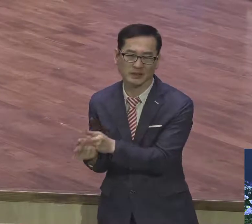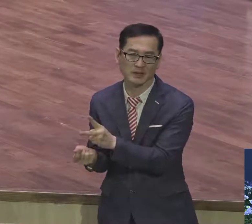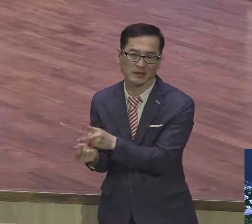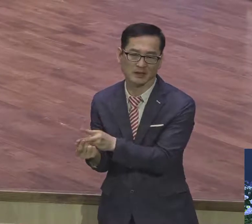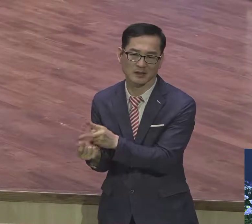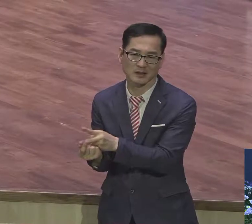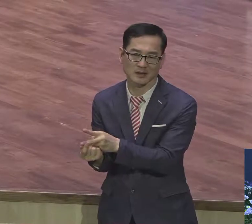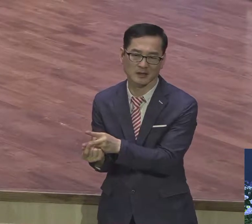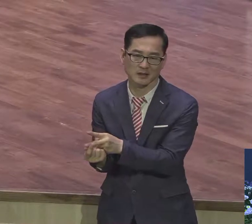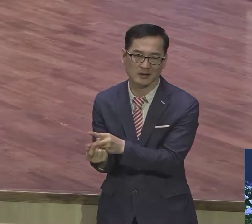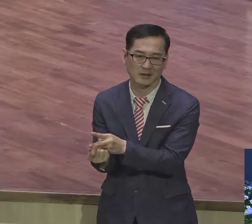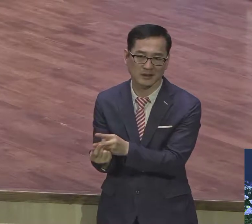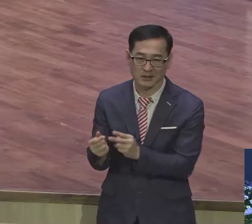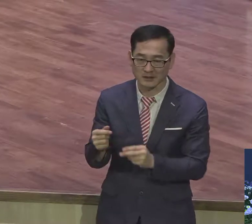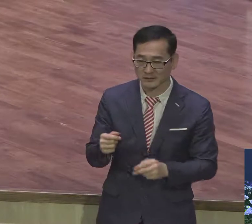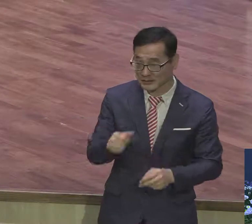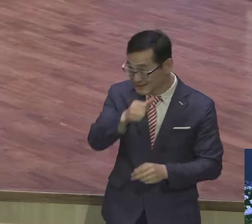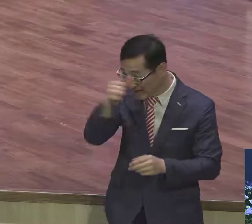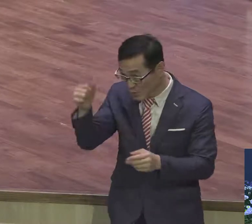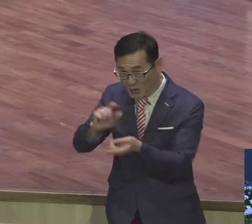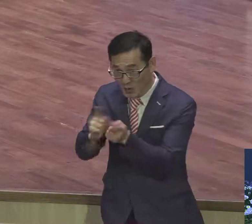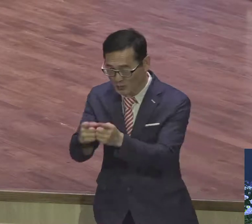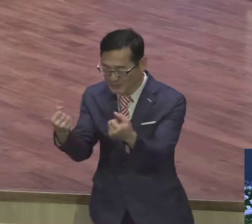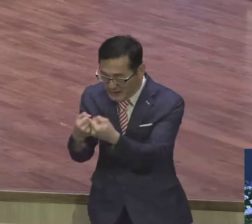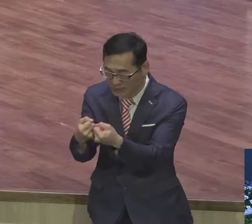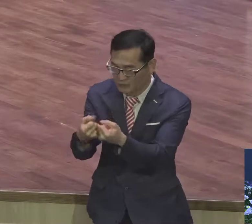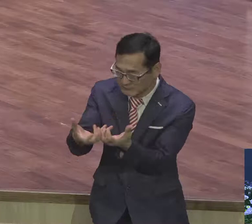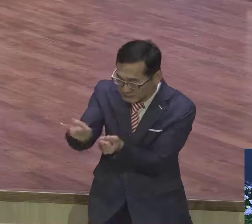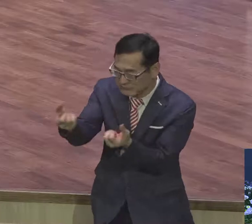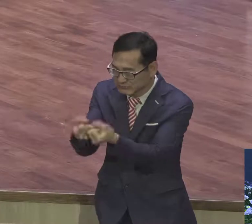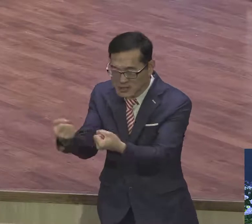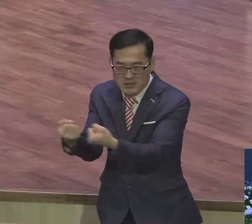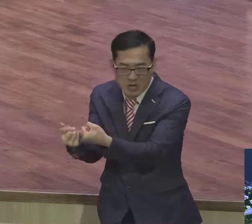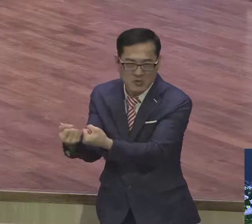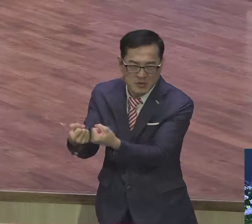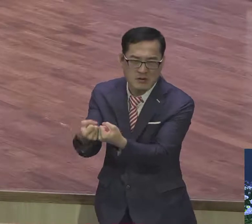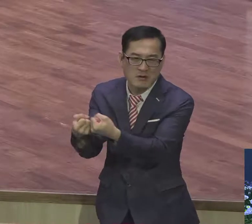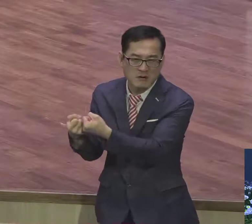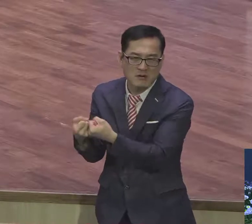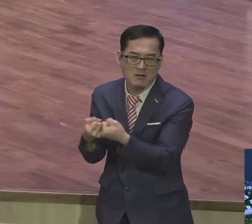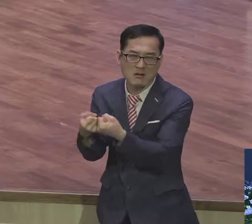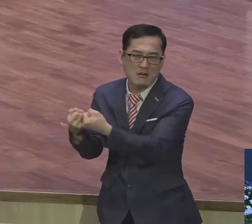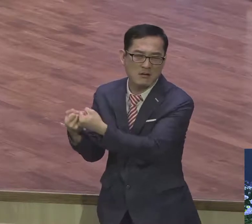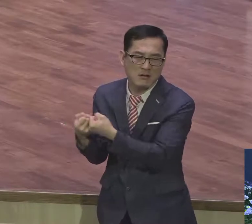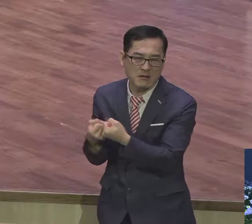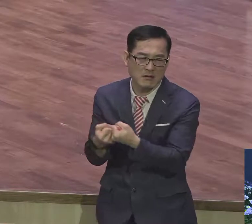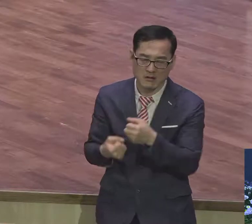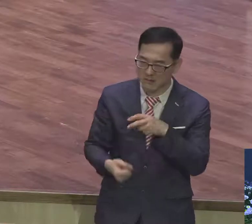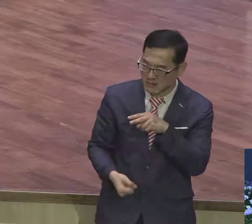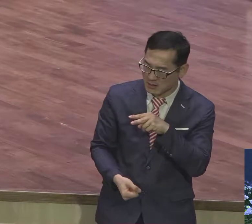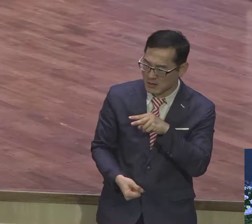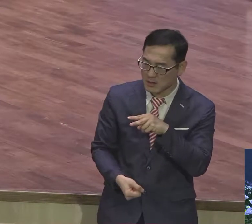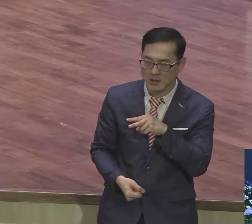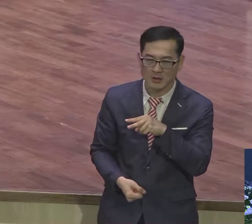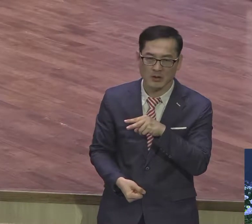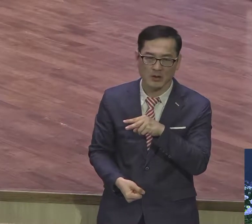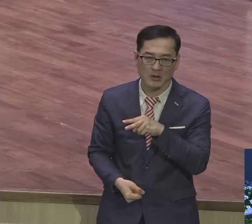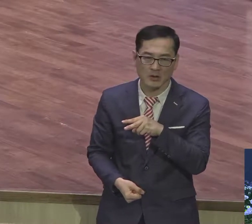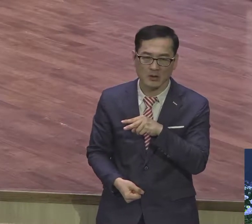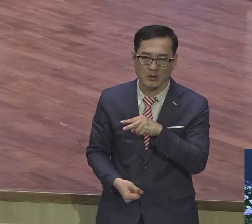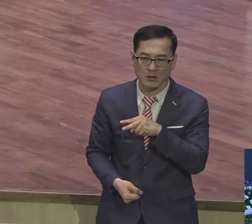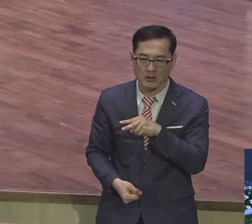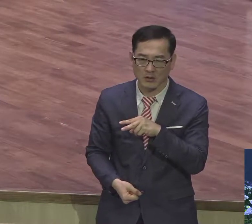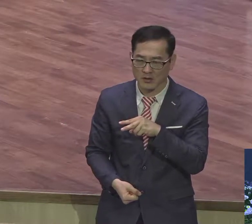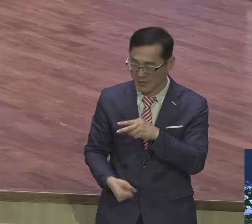장로들은 막 서로 싸우더라고 서로 자리싸움하고 서로 지켜 그렇게 서로 이야 참 시간